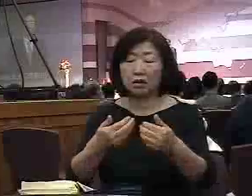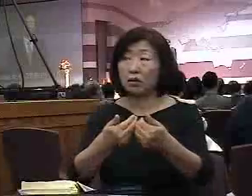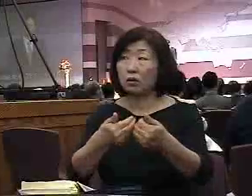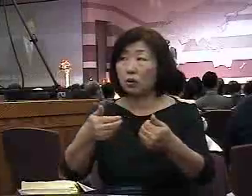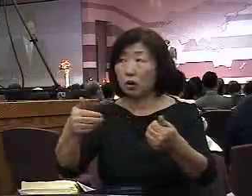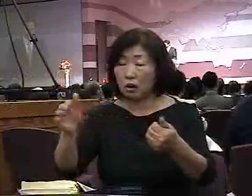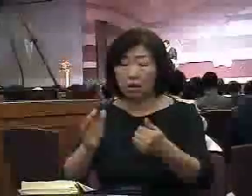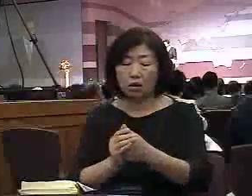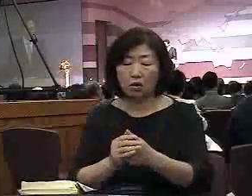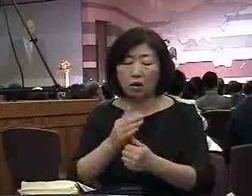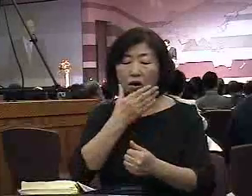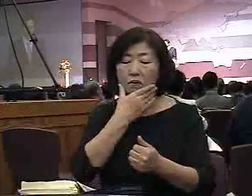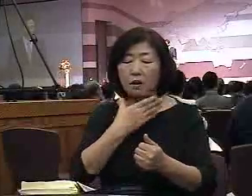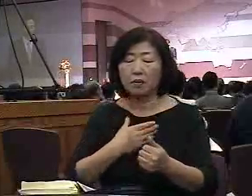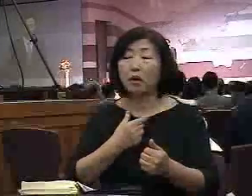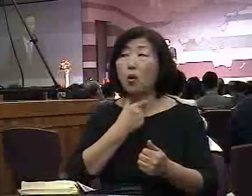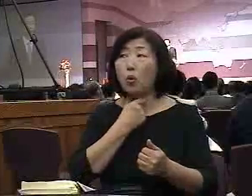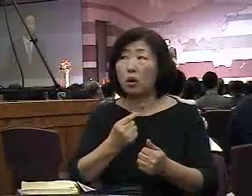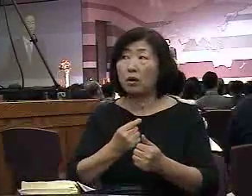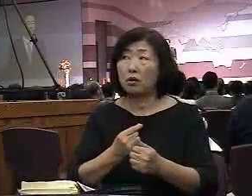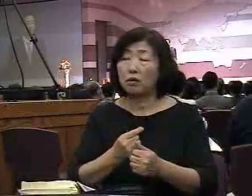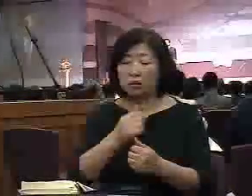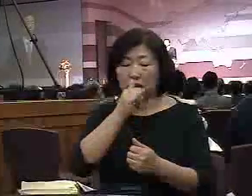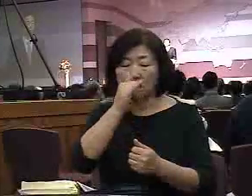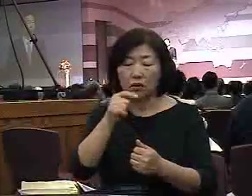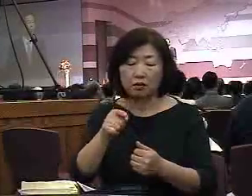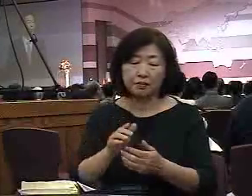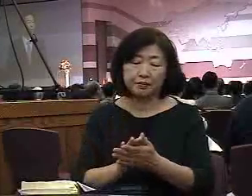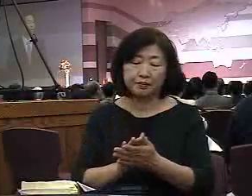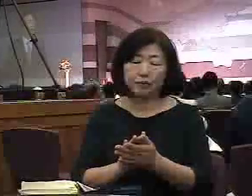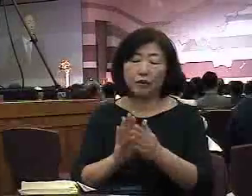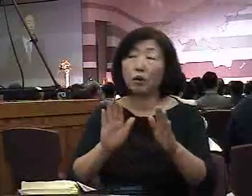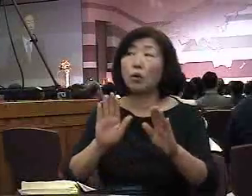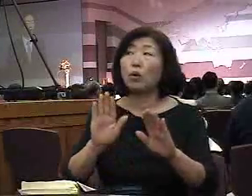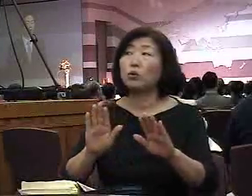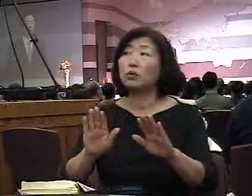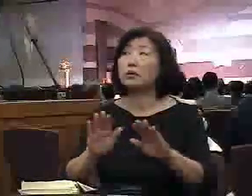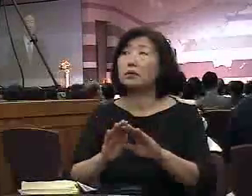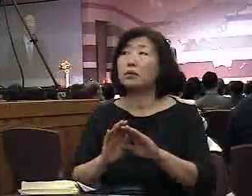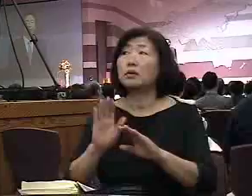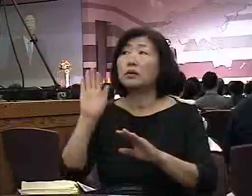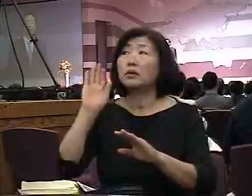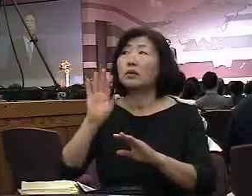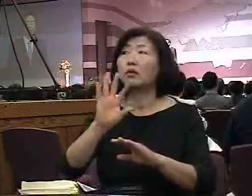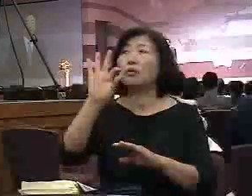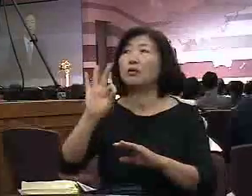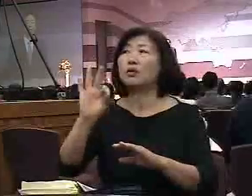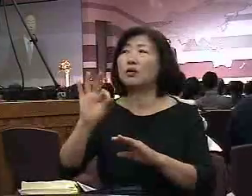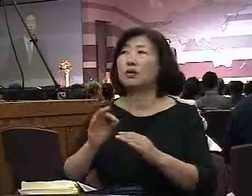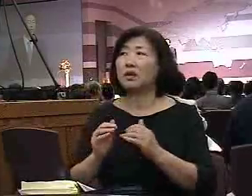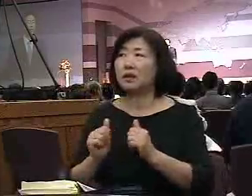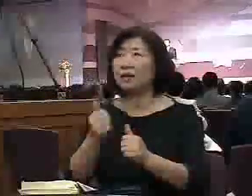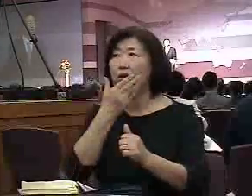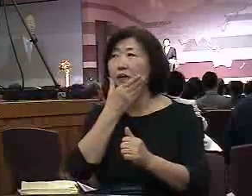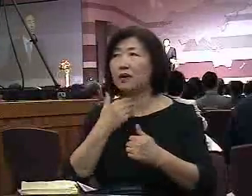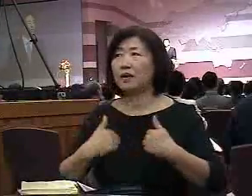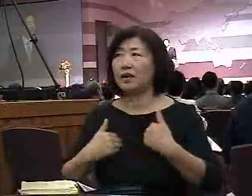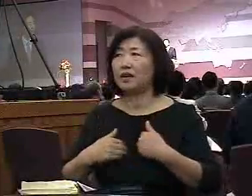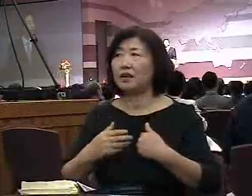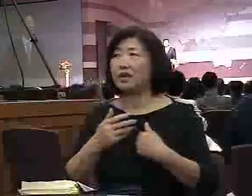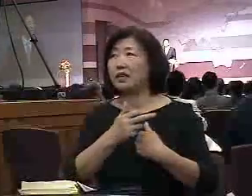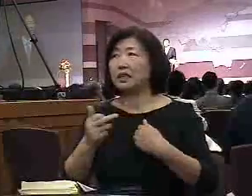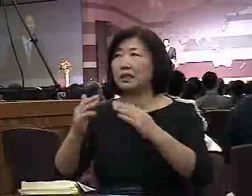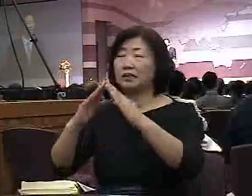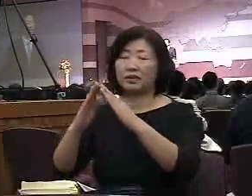떠나라고 아브라함에게 요구하시고 있는 것입니다. 요즘으로 치면 플루톤에서 열심히 행복하게 큰 집에서